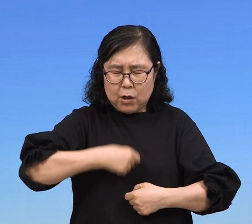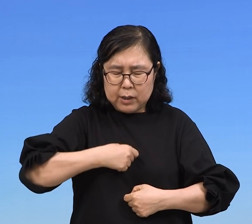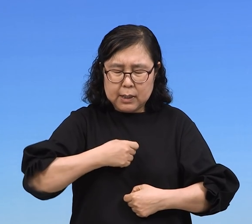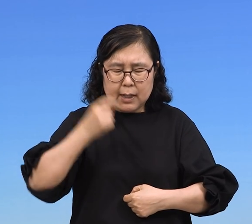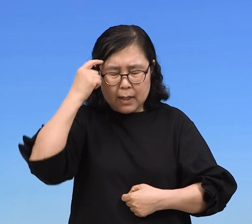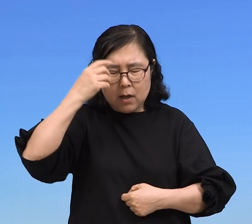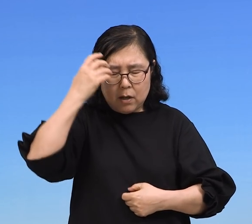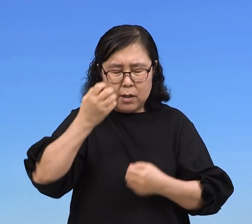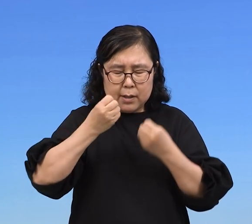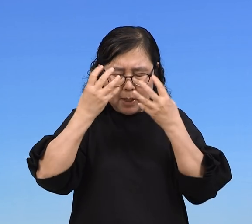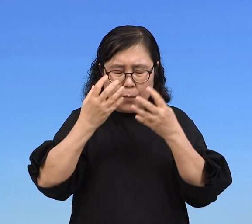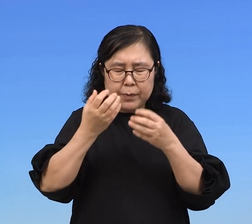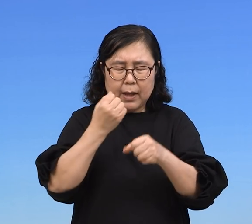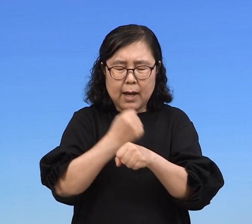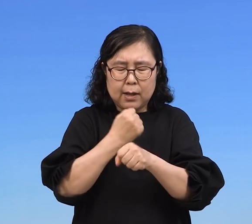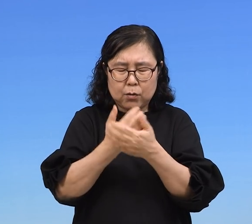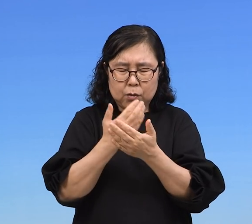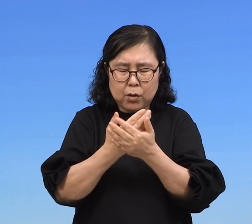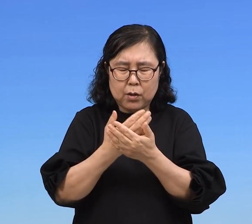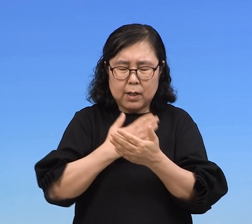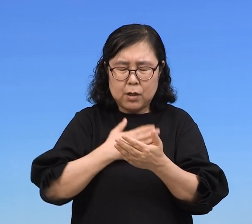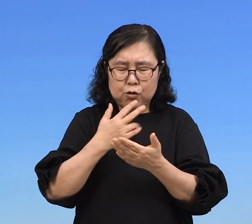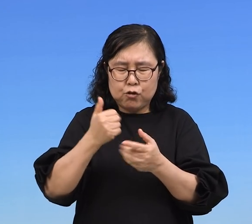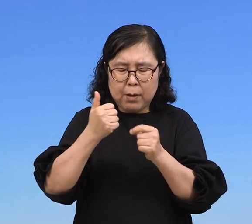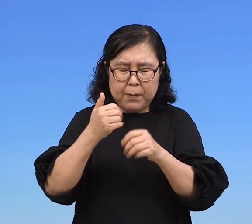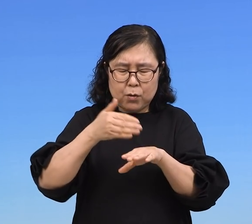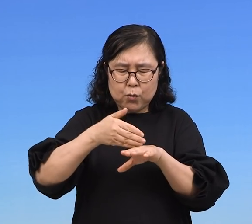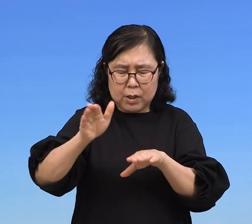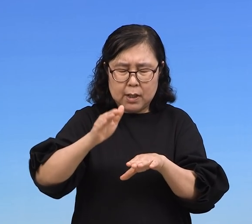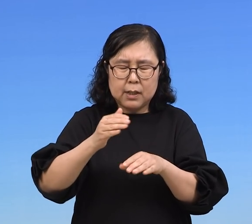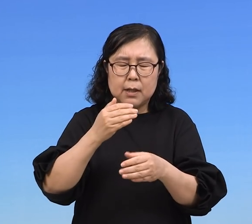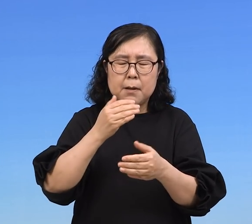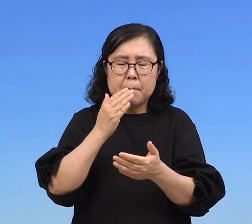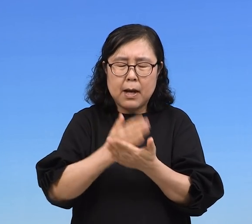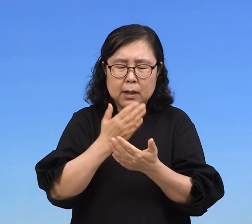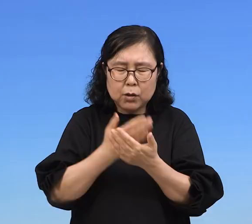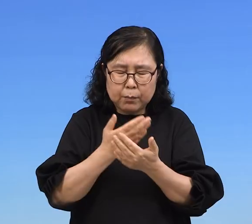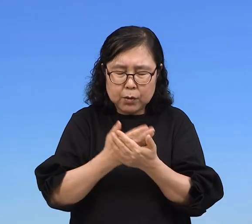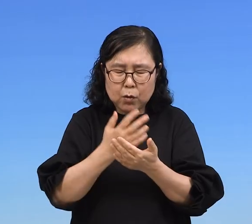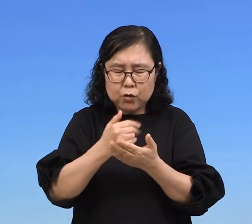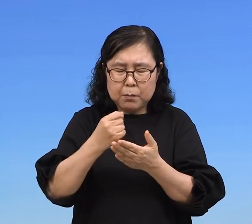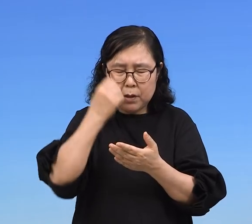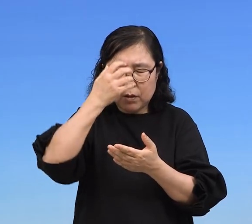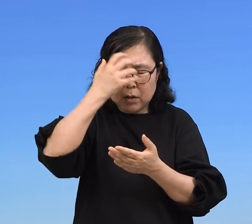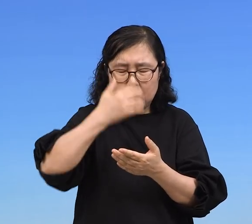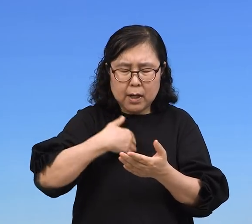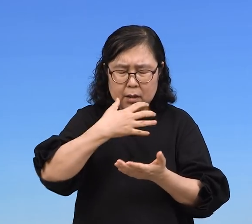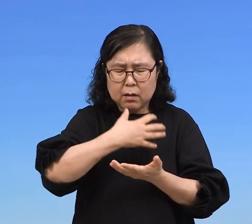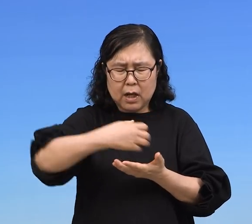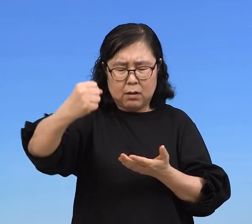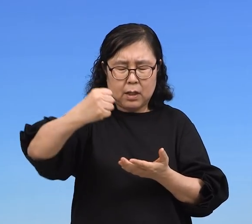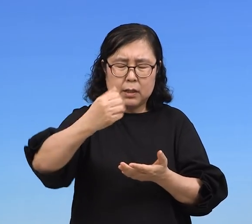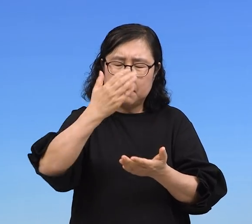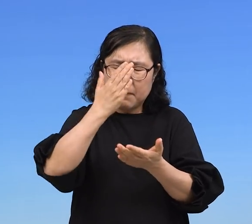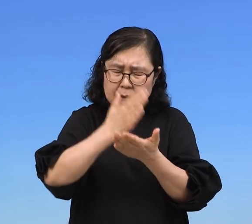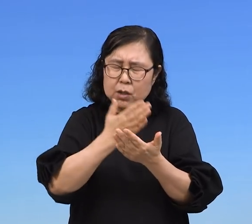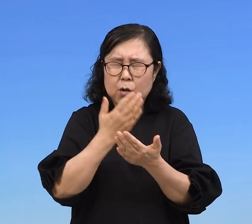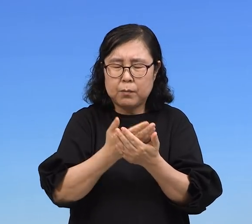하소서. 나를 주 앞에서 쫓아내지 마시며 주의 성령을 내게서 거두지